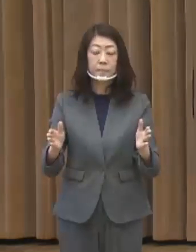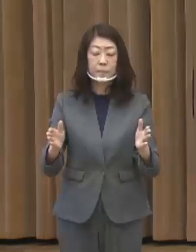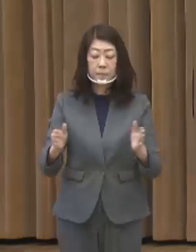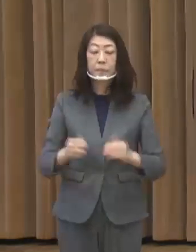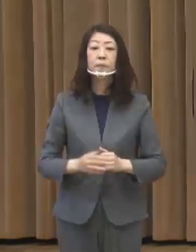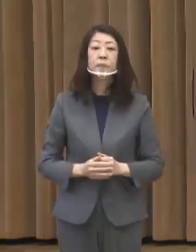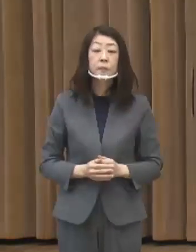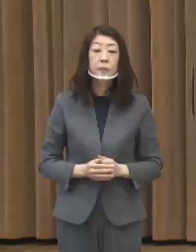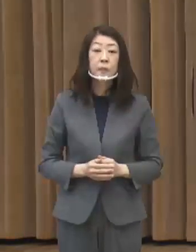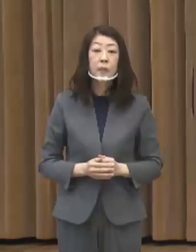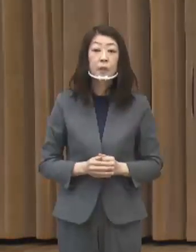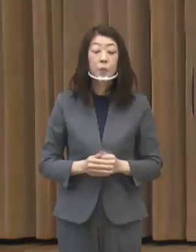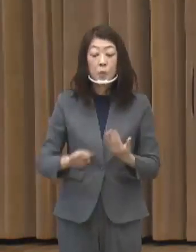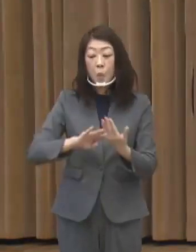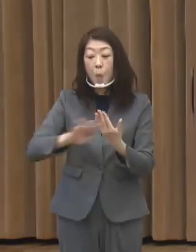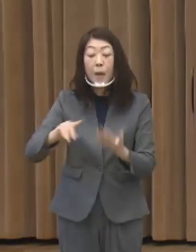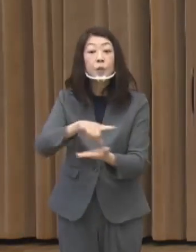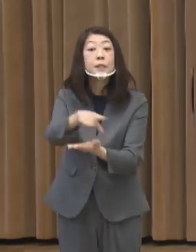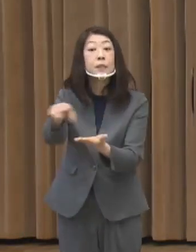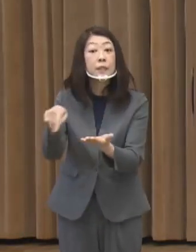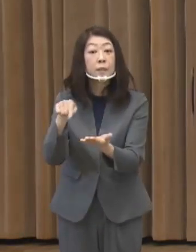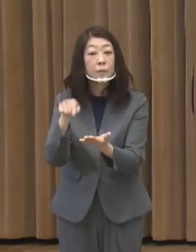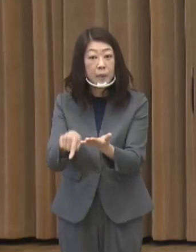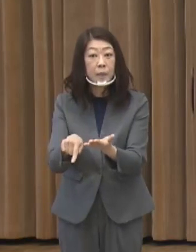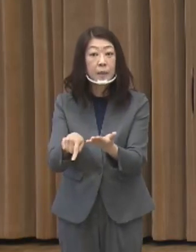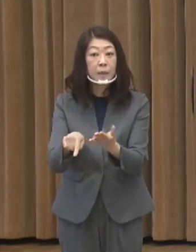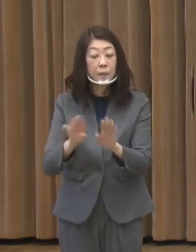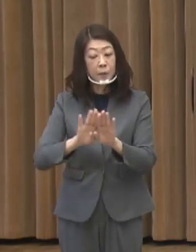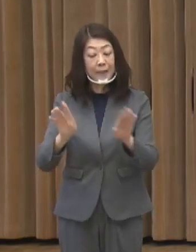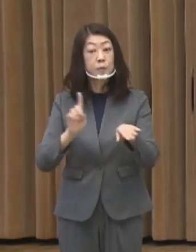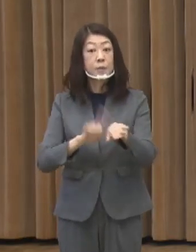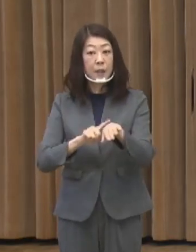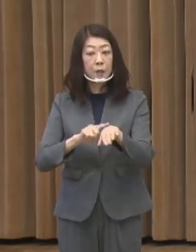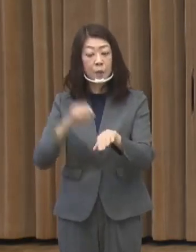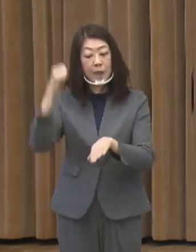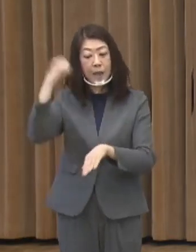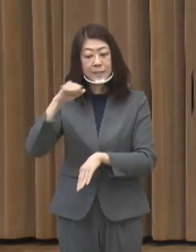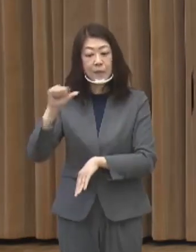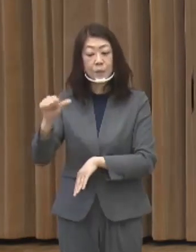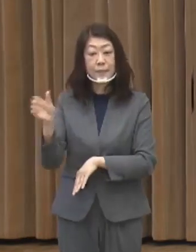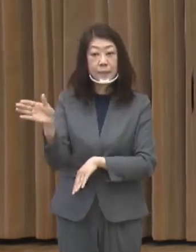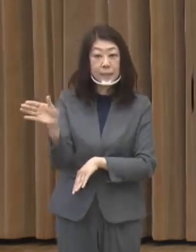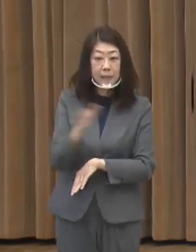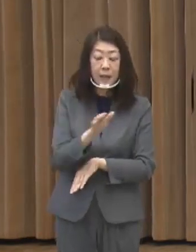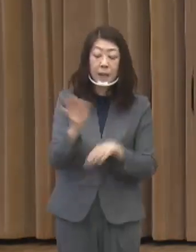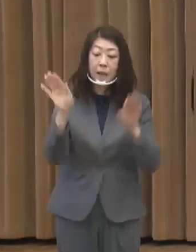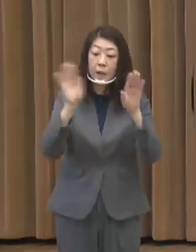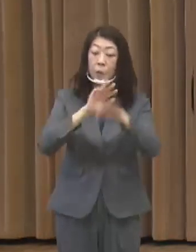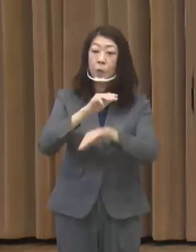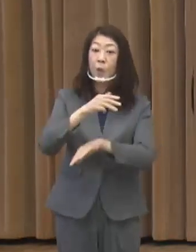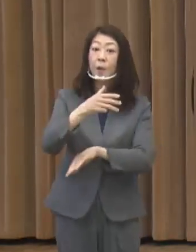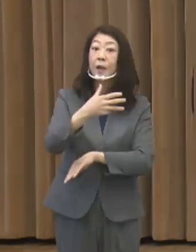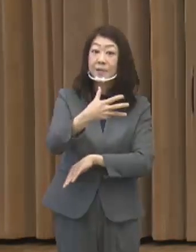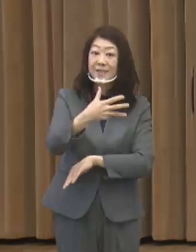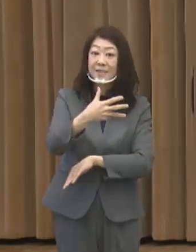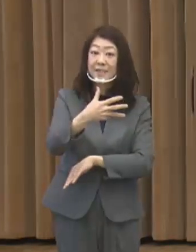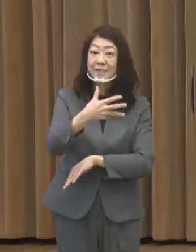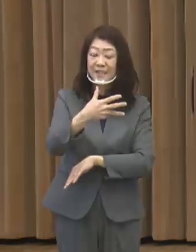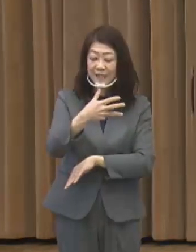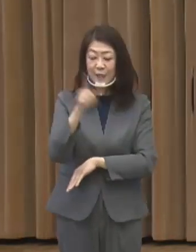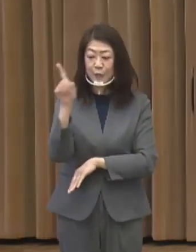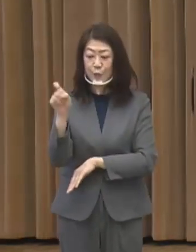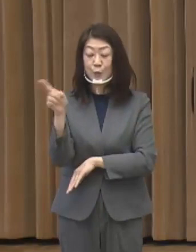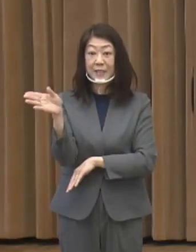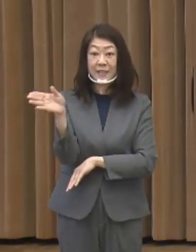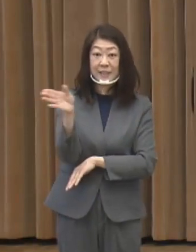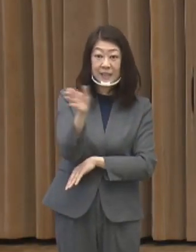ただきます。このその他の地域では営業時間は午前5時から午後8時、酒類は午前11